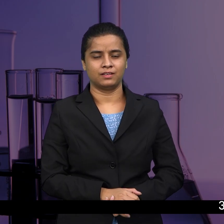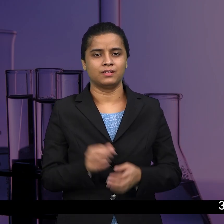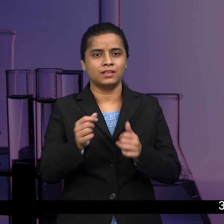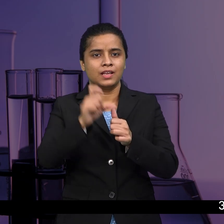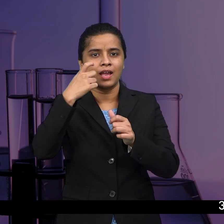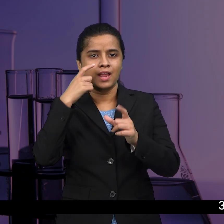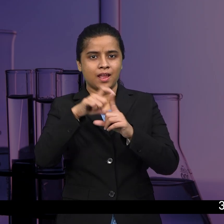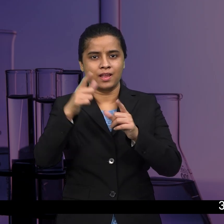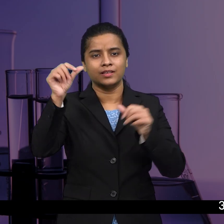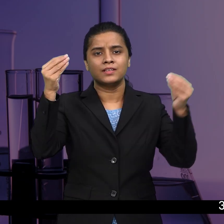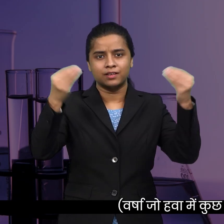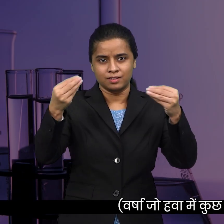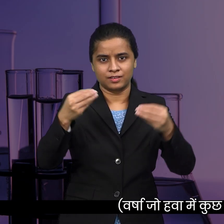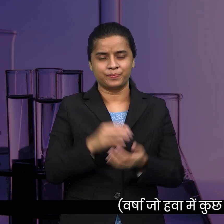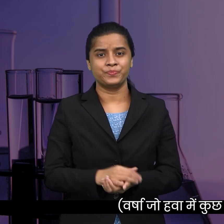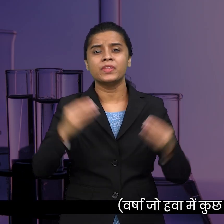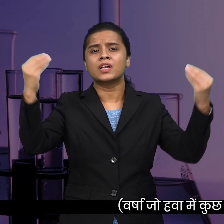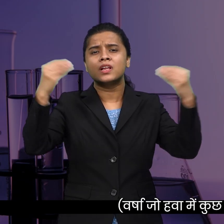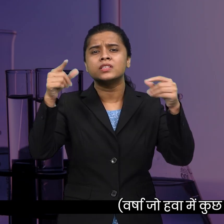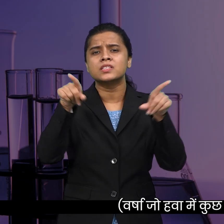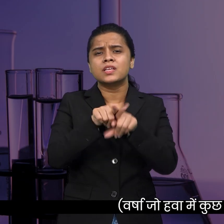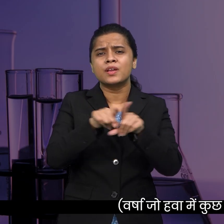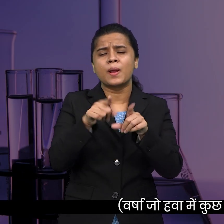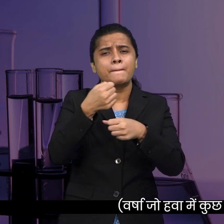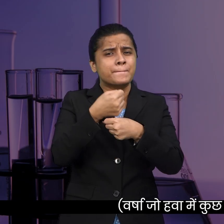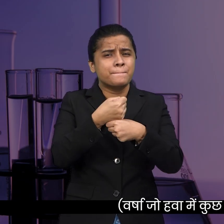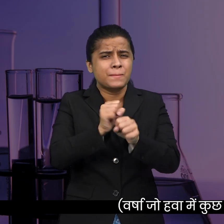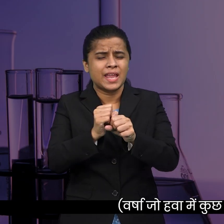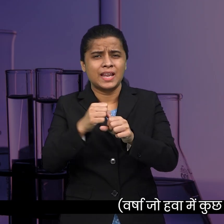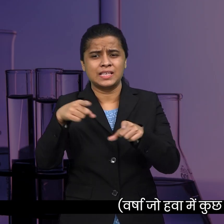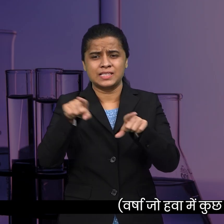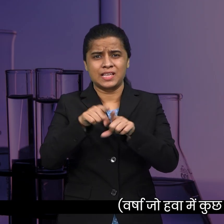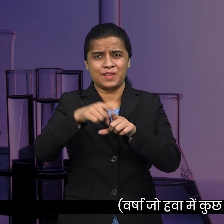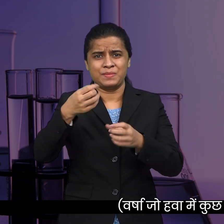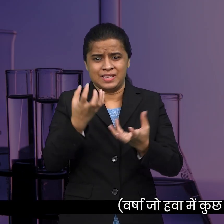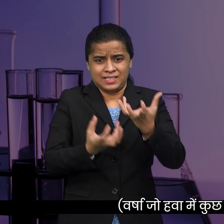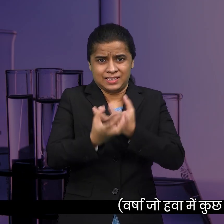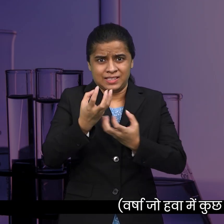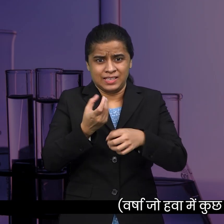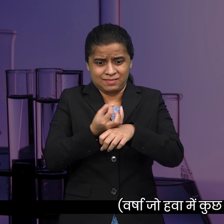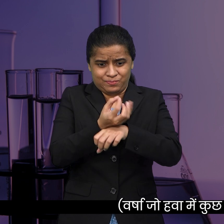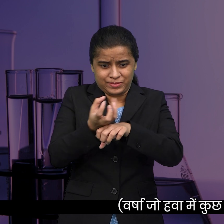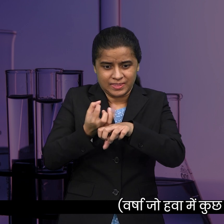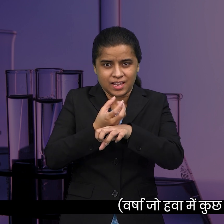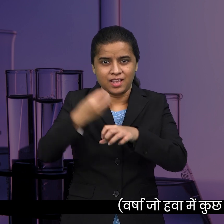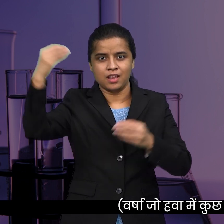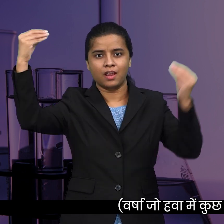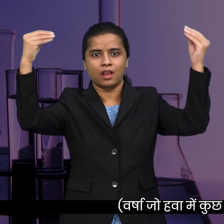अम्लीय वर्षा वर्षा जो हवा में कुछ प्रदूषकों द्वारा अम्लीय हो गई